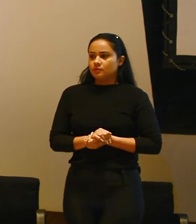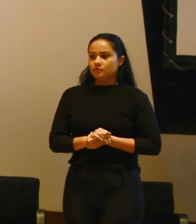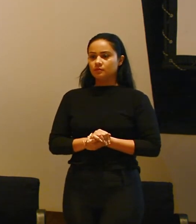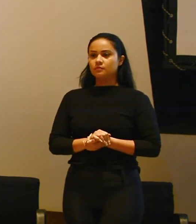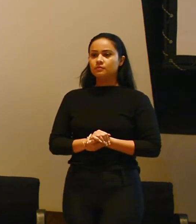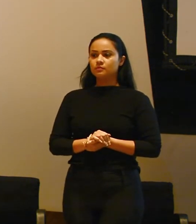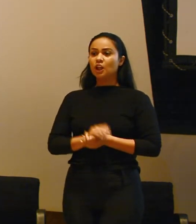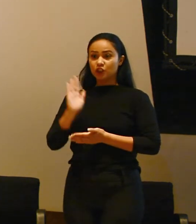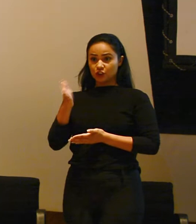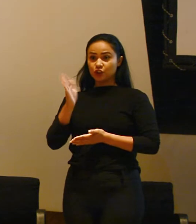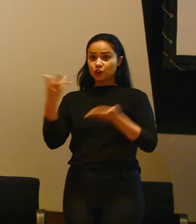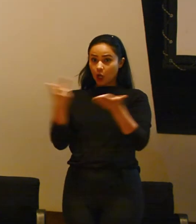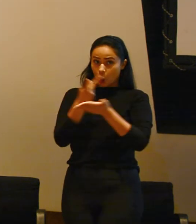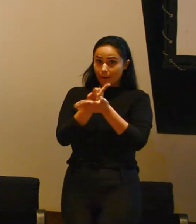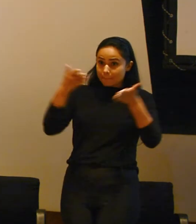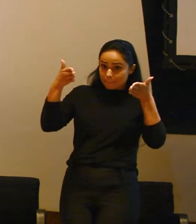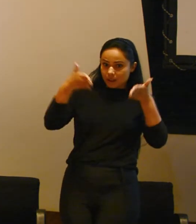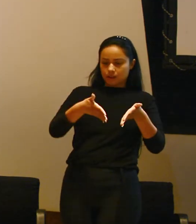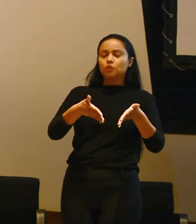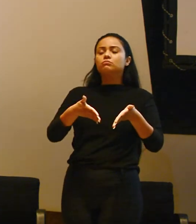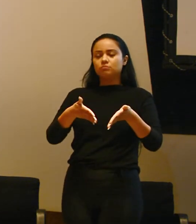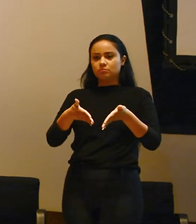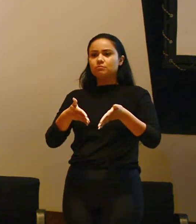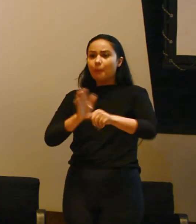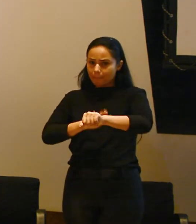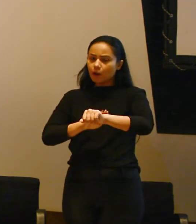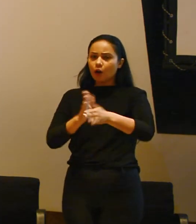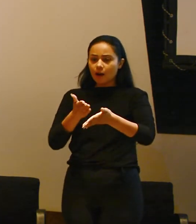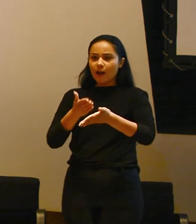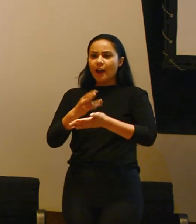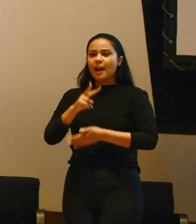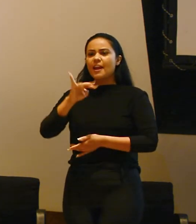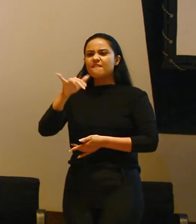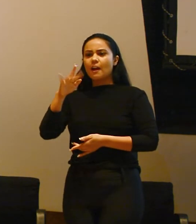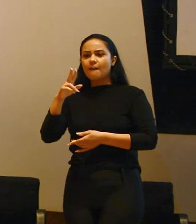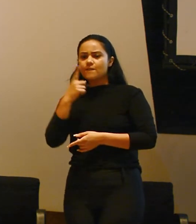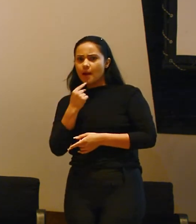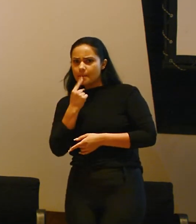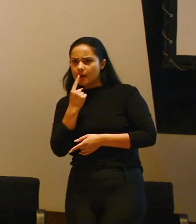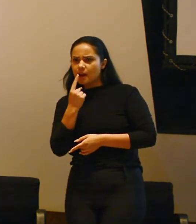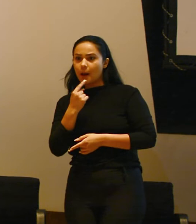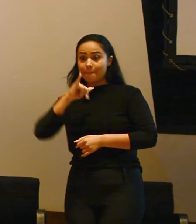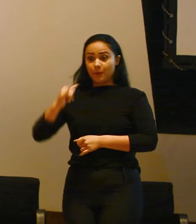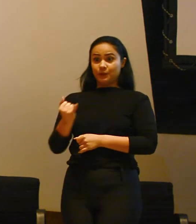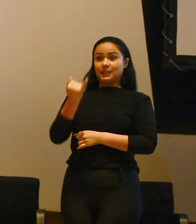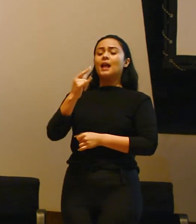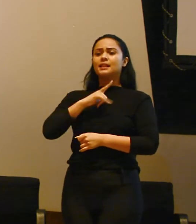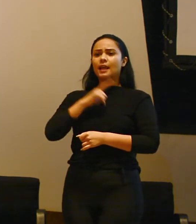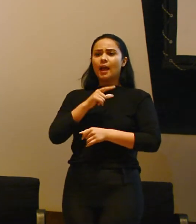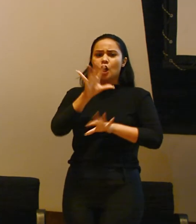já está acontecendo no presente. Então, essa estimulação infravermelha a oportunidade de ter